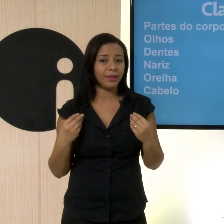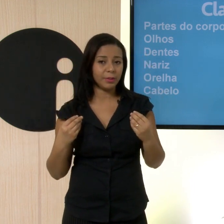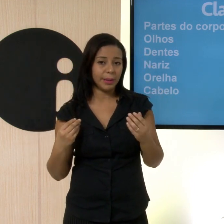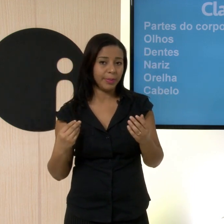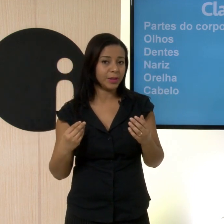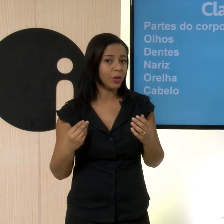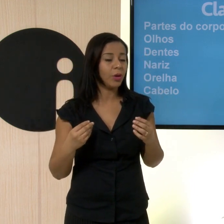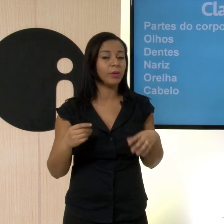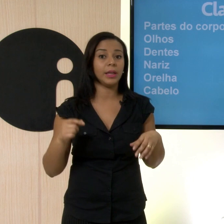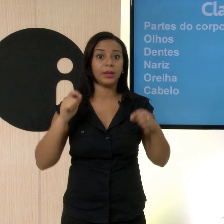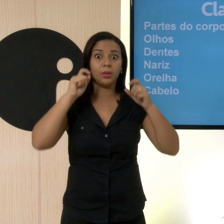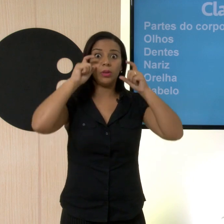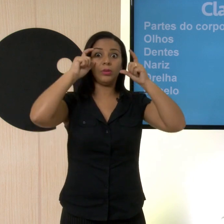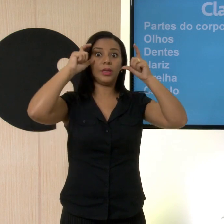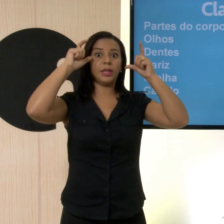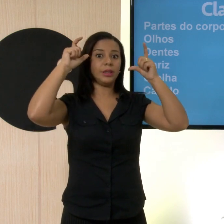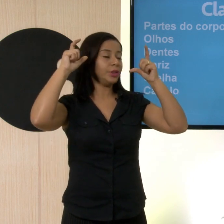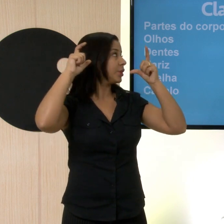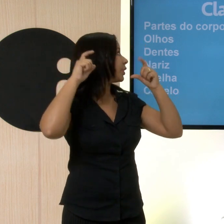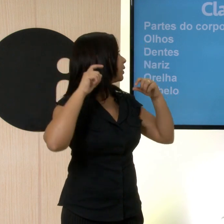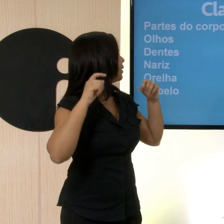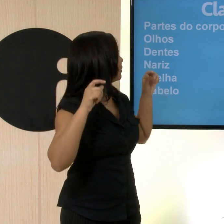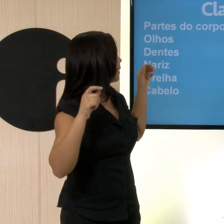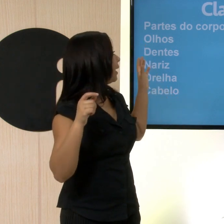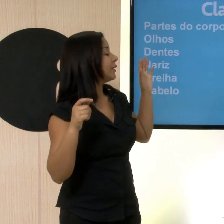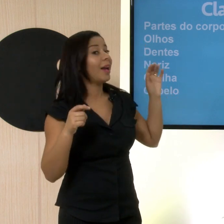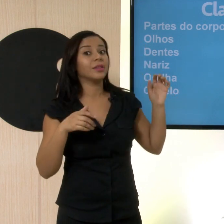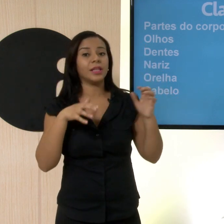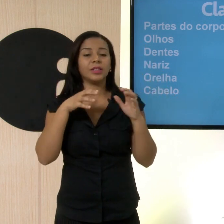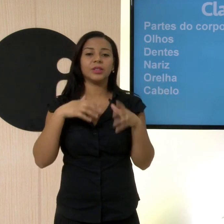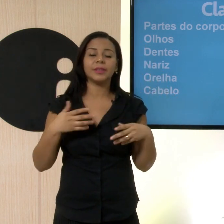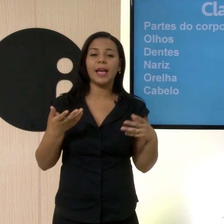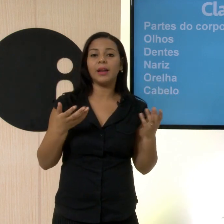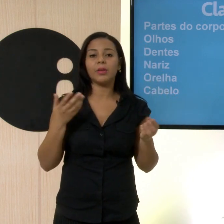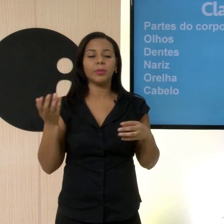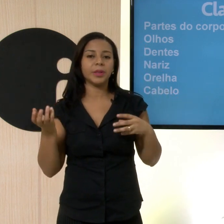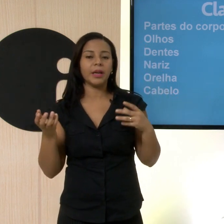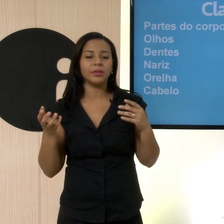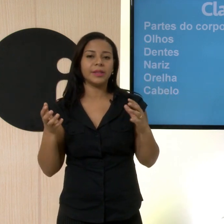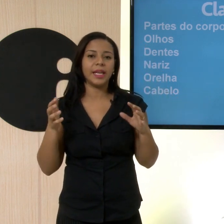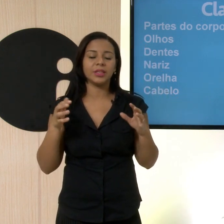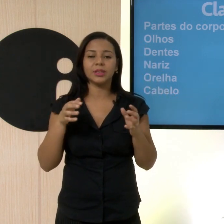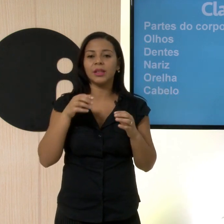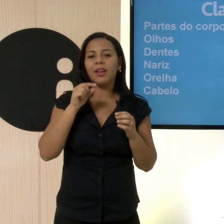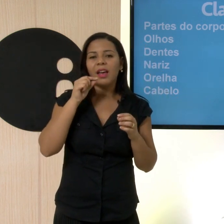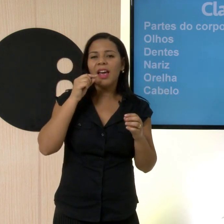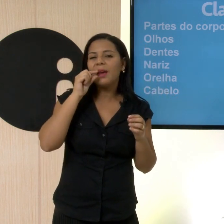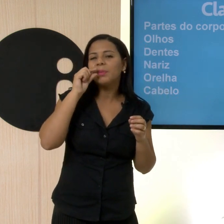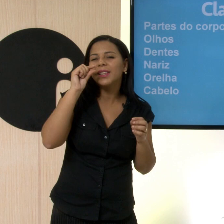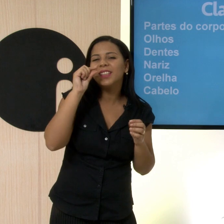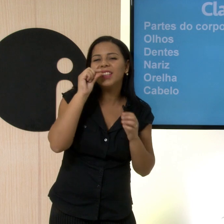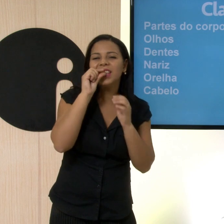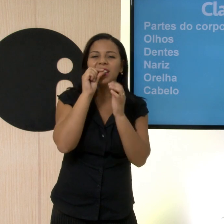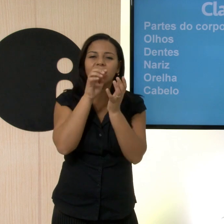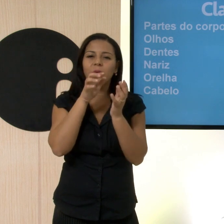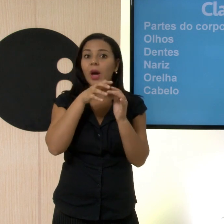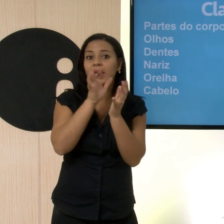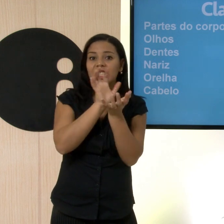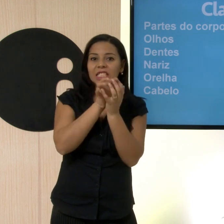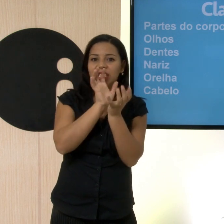uma pessoa. Ela tem um olho grande, no caso, os dentes dela, como que é os dentes? É pequenininho ou é